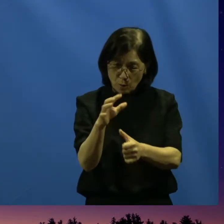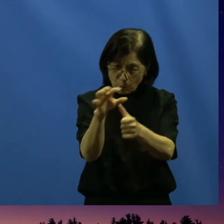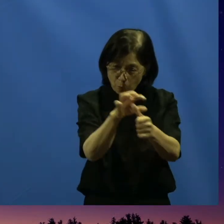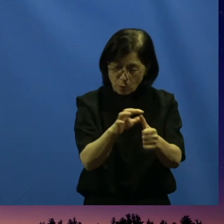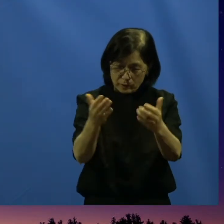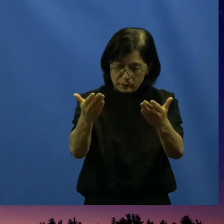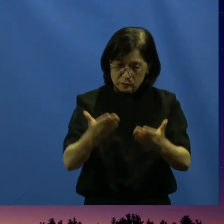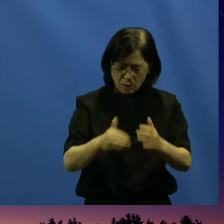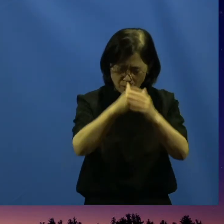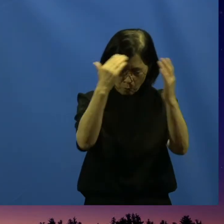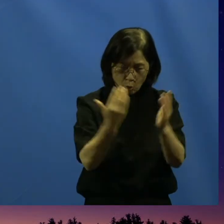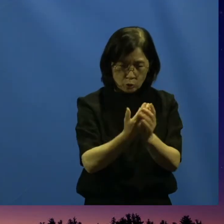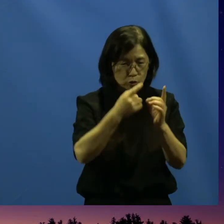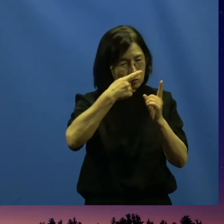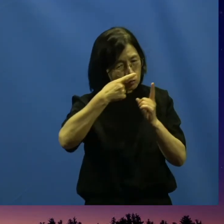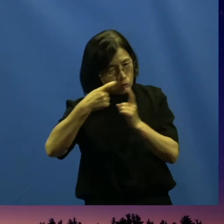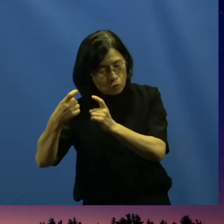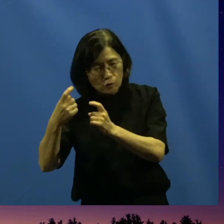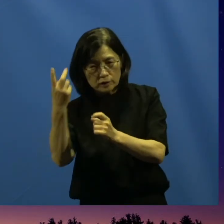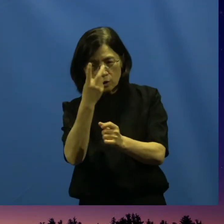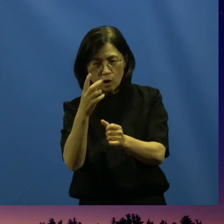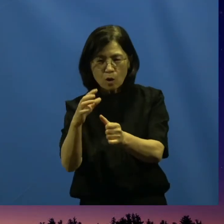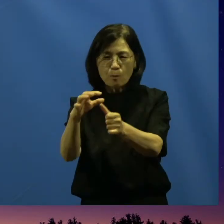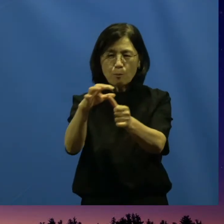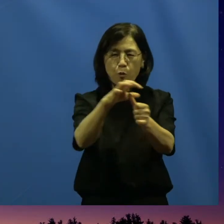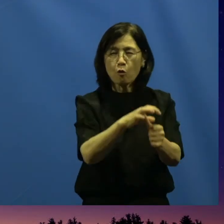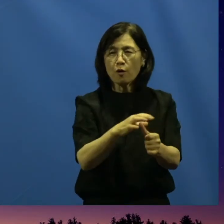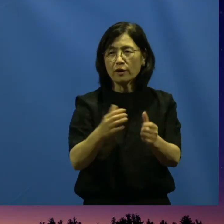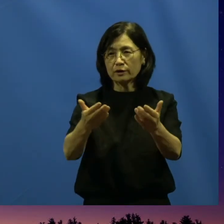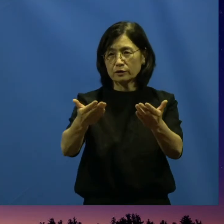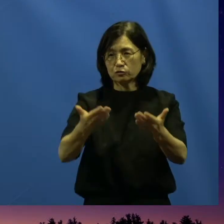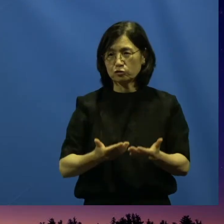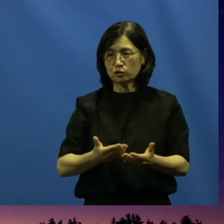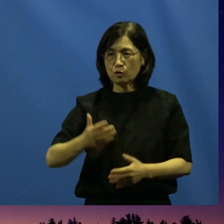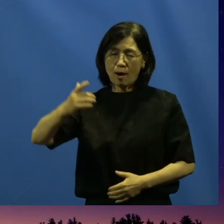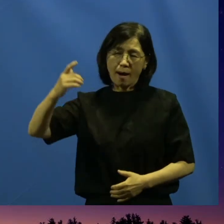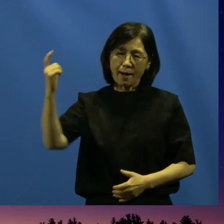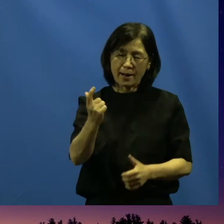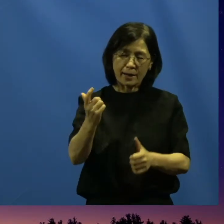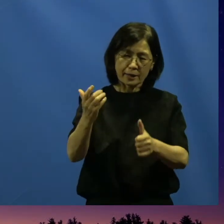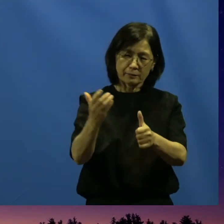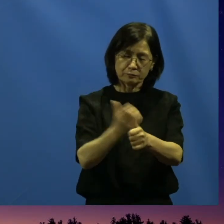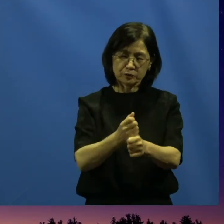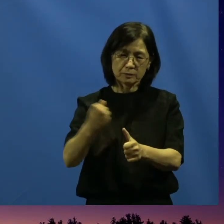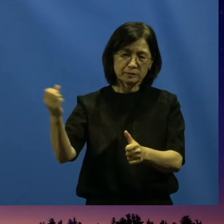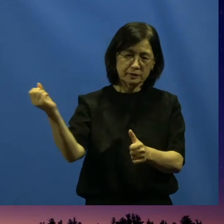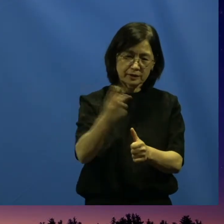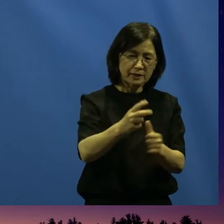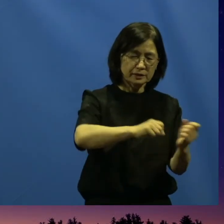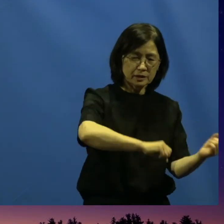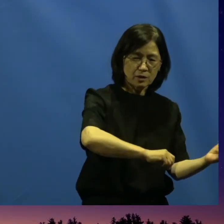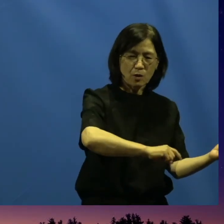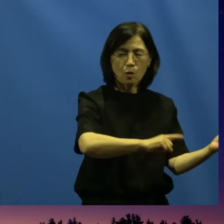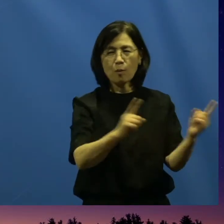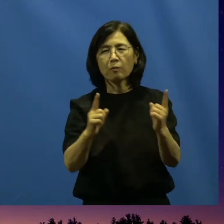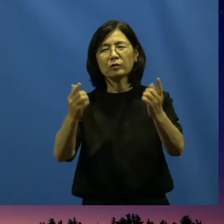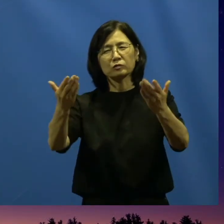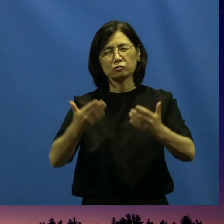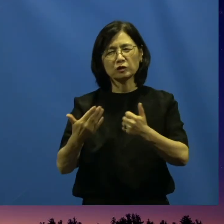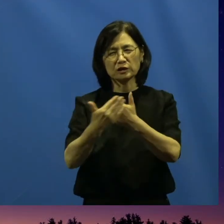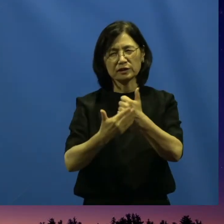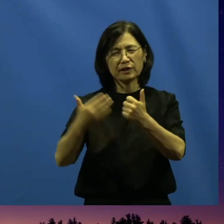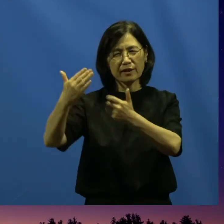유혹으로부터 우리를 보호해 주실 뿐만 아니라 우리를 강하게 붙잡아서 다시 일으켜 세워주시는 은혜의